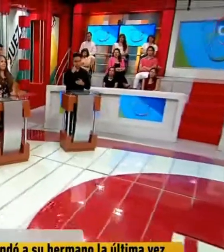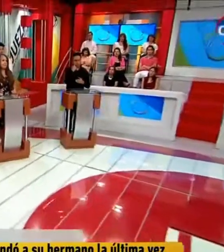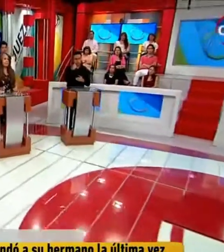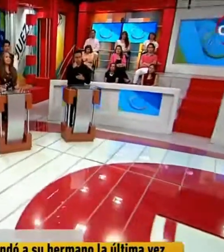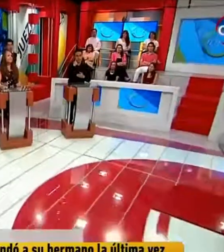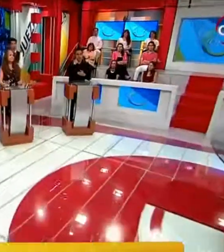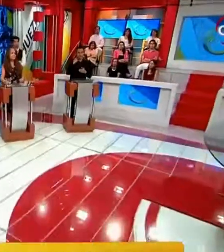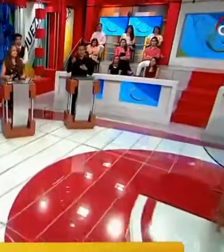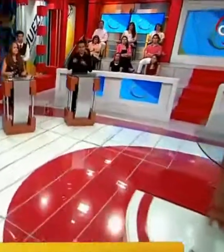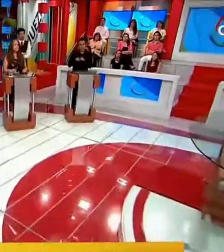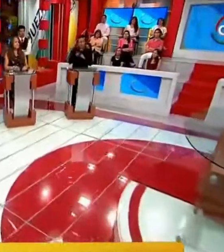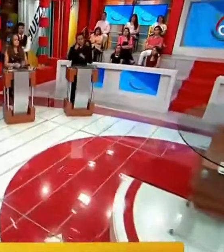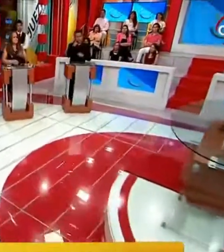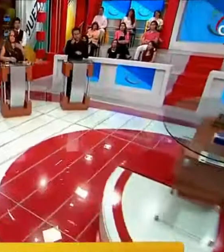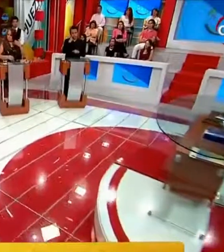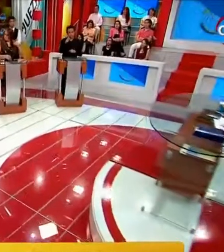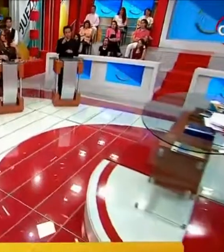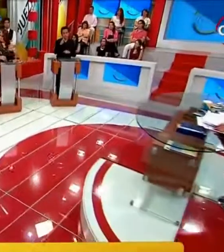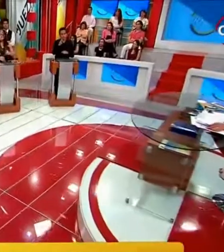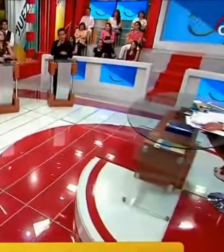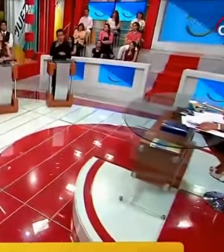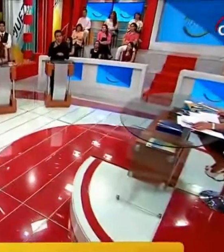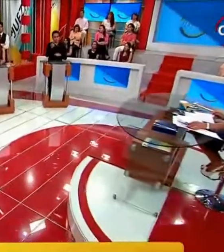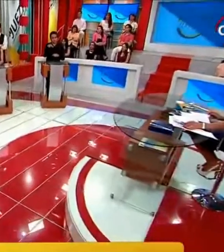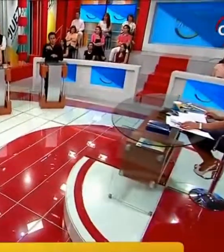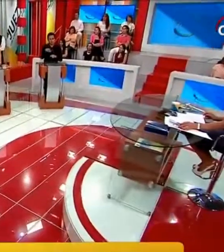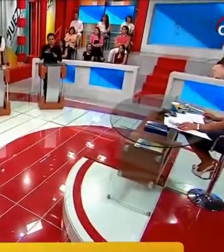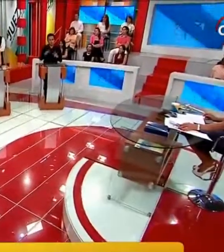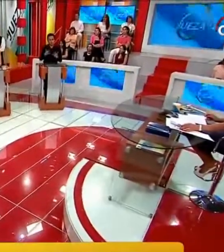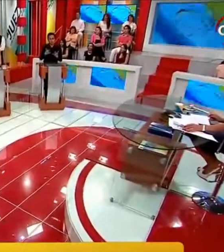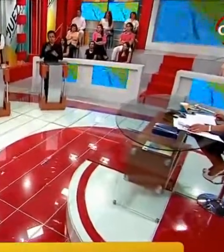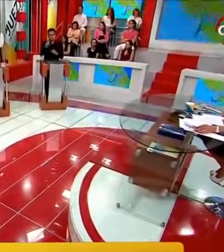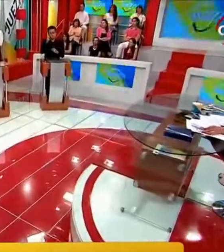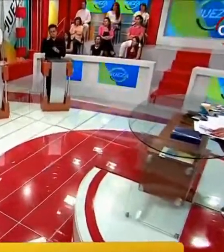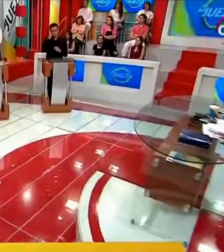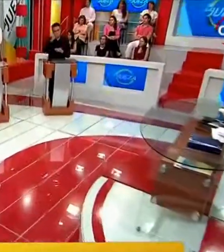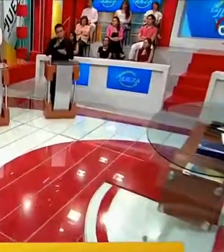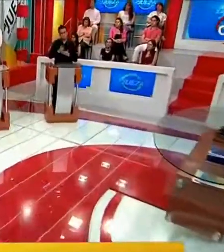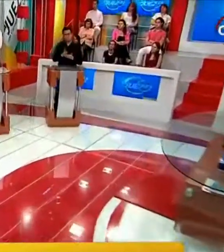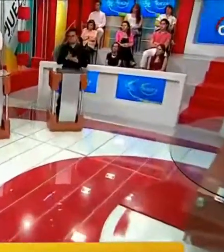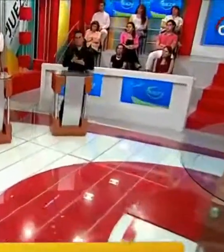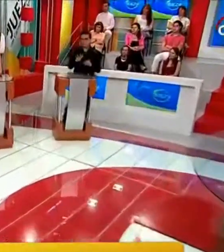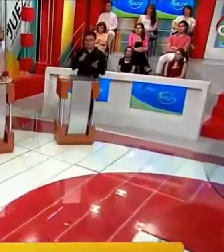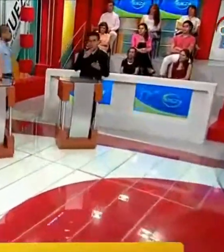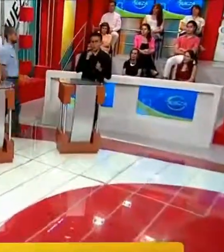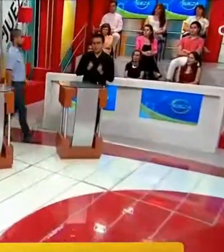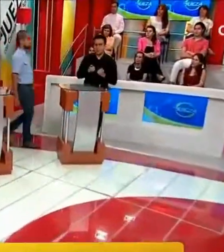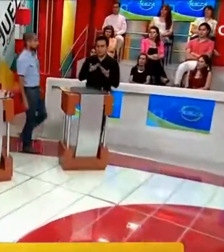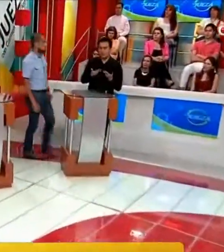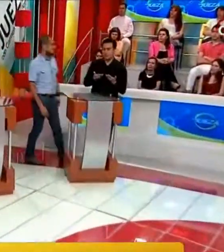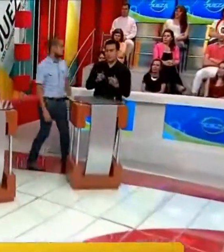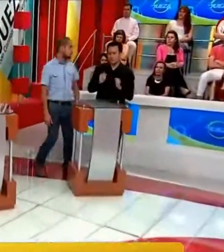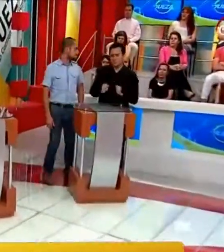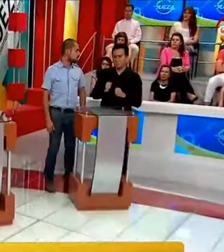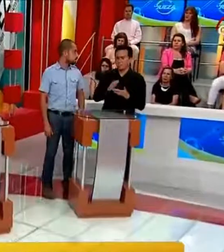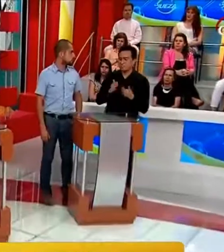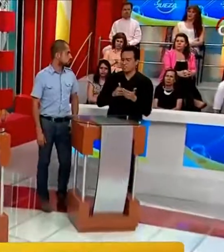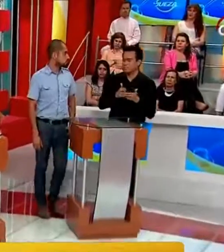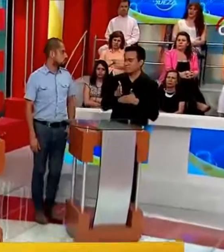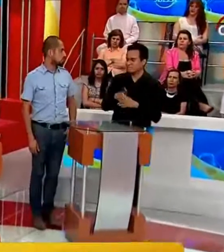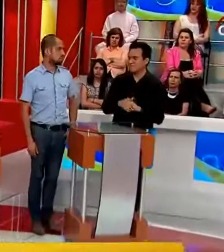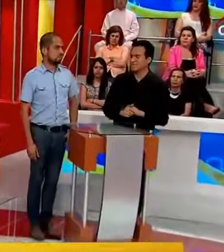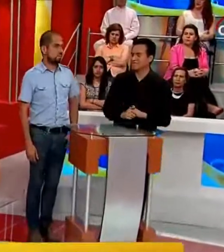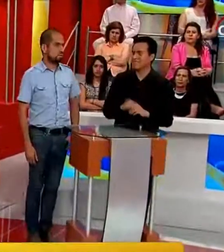a su hermano, a Rubén, y debe tener una impresión que a lo mejor nos puede dar alguna pista por donde ir.